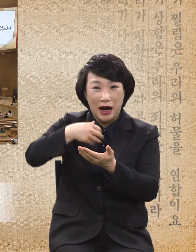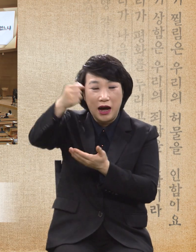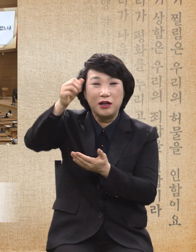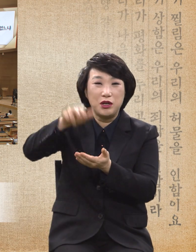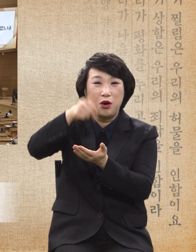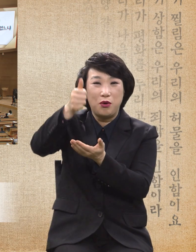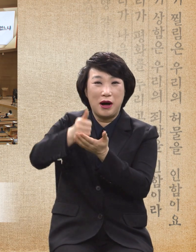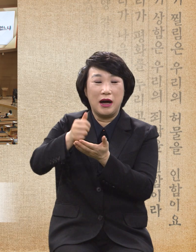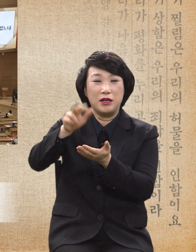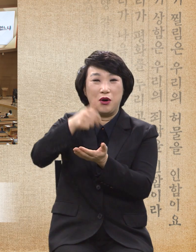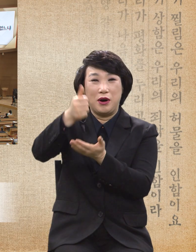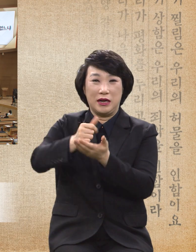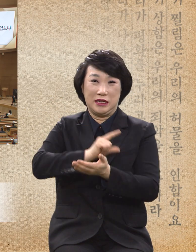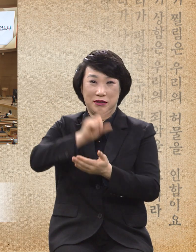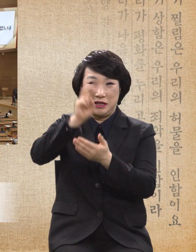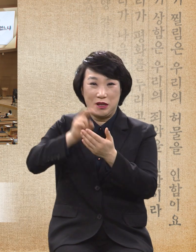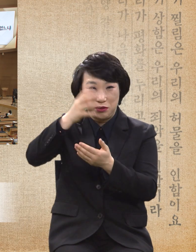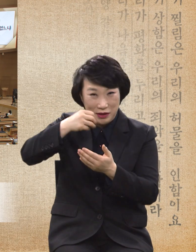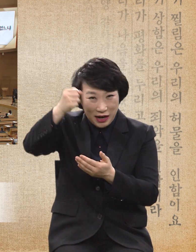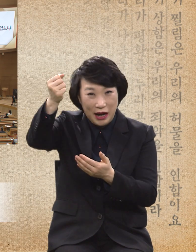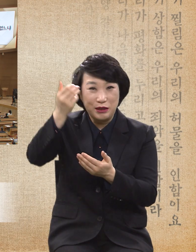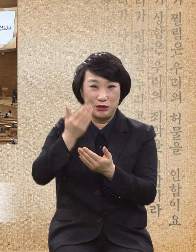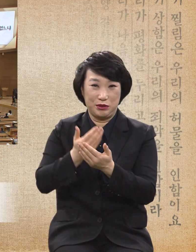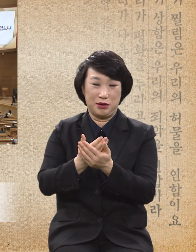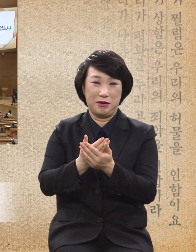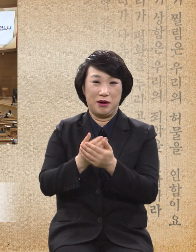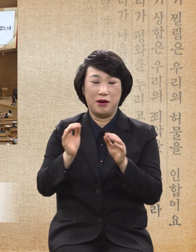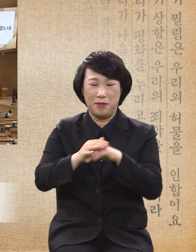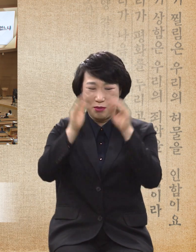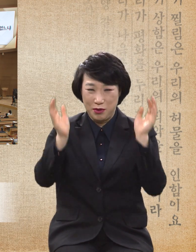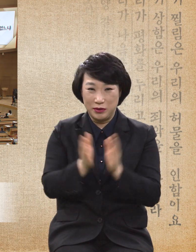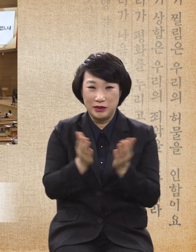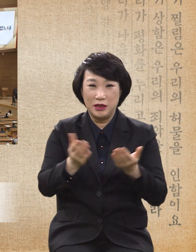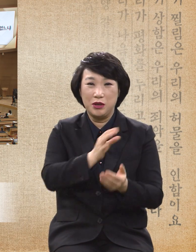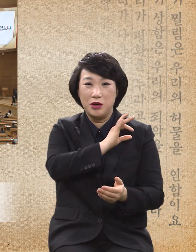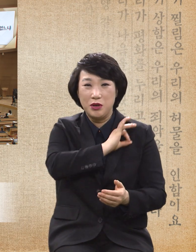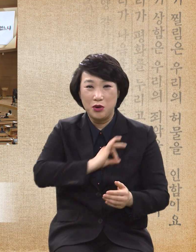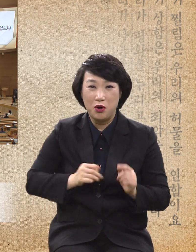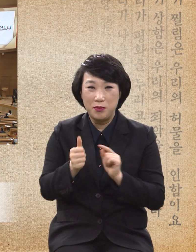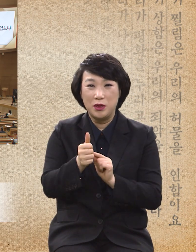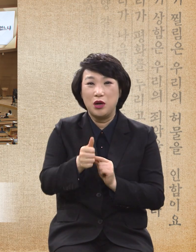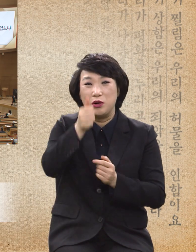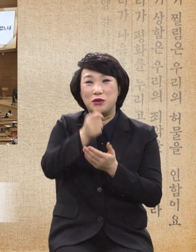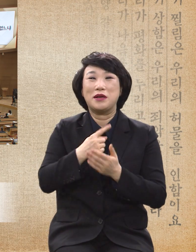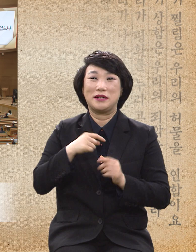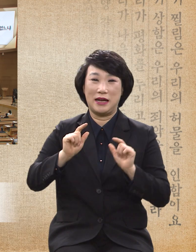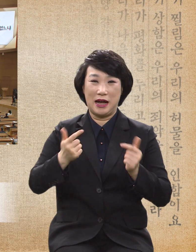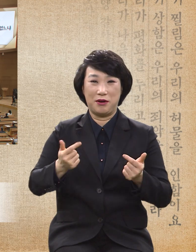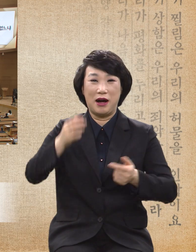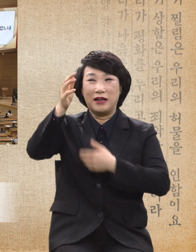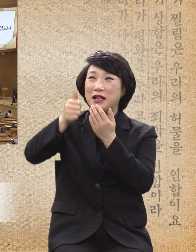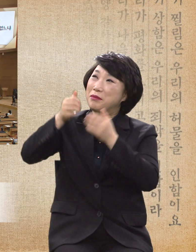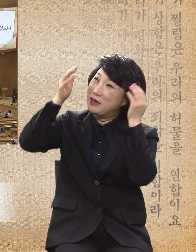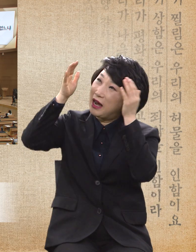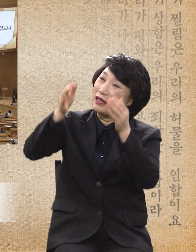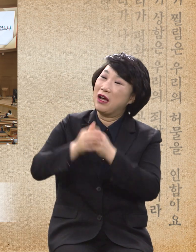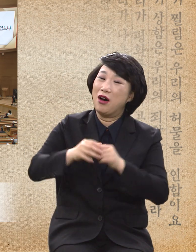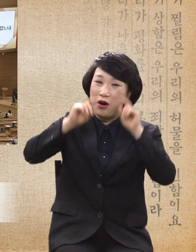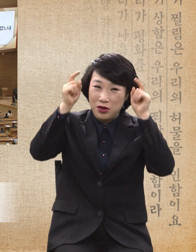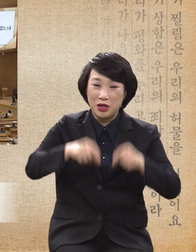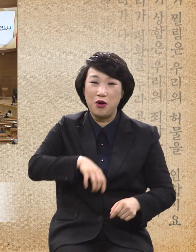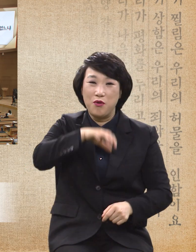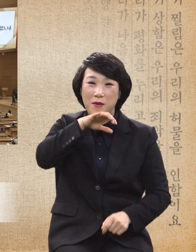여호와시오니 여호와의 이름이 찬송을 받으실지니이다 하고, 이 모든 일에 욥이 범죄하지 아니하고 하나님을 향하여